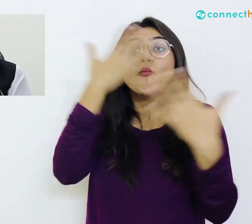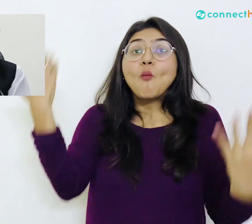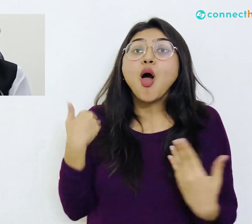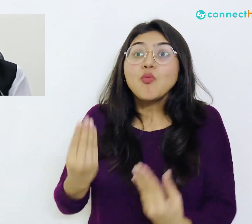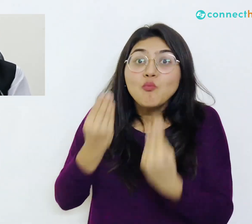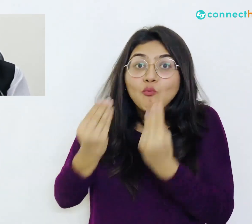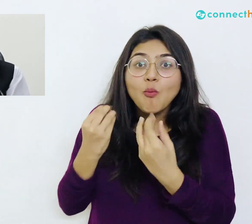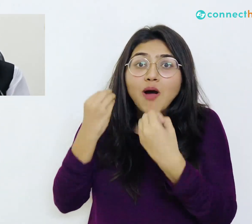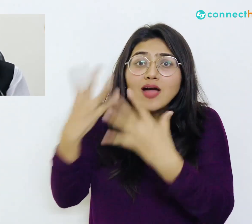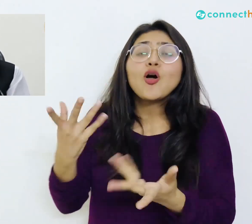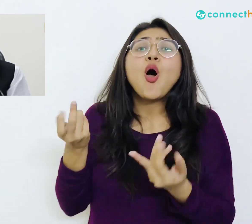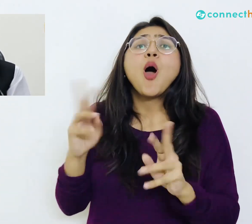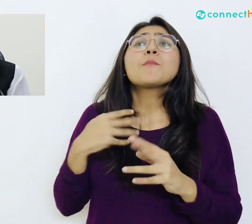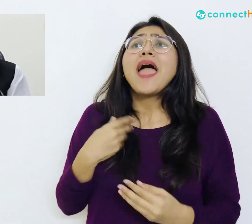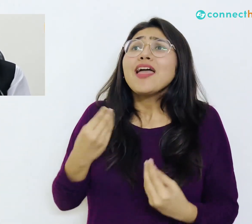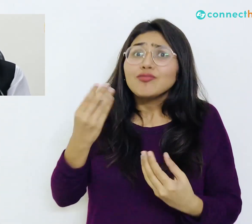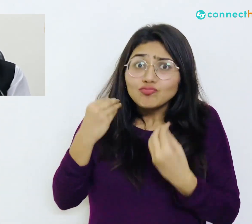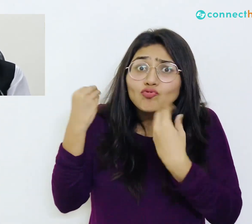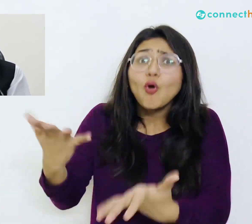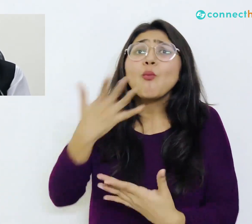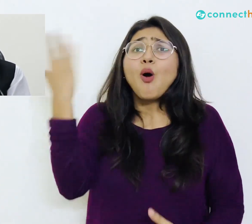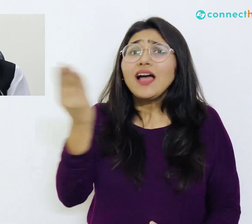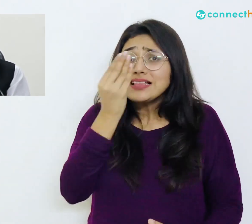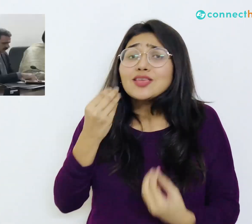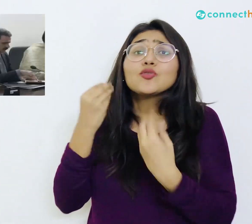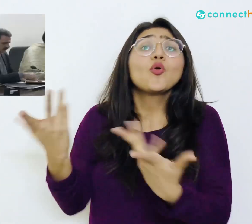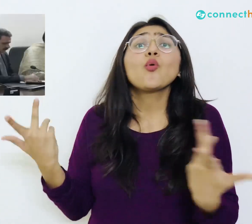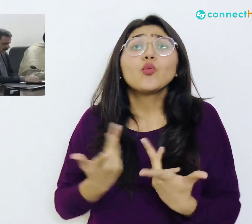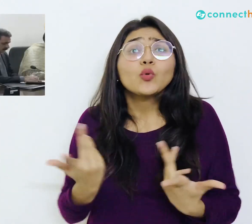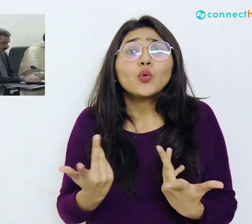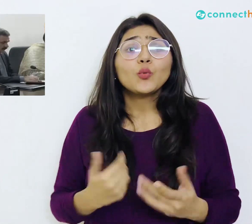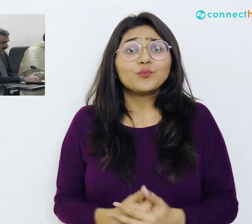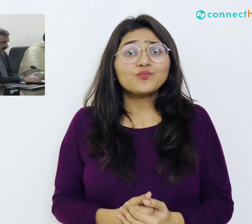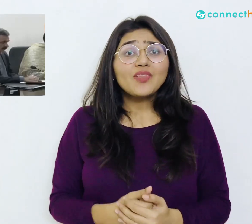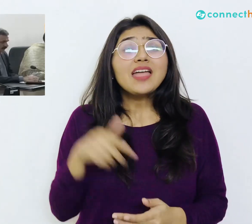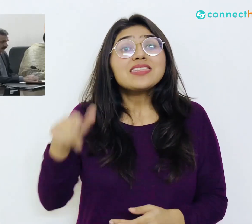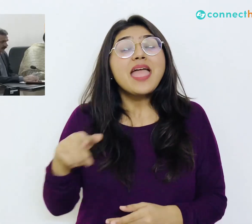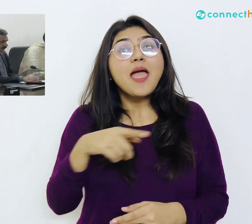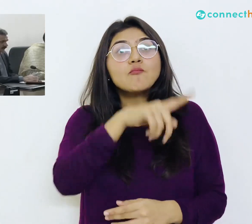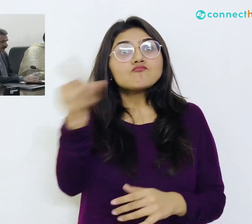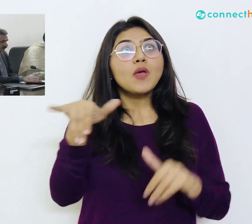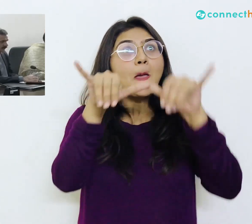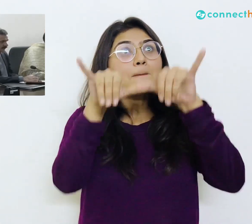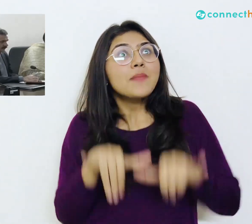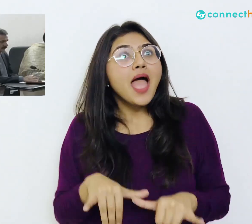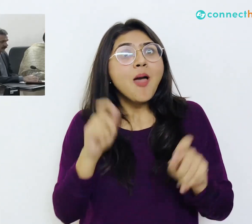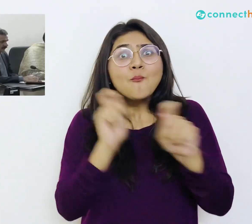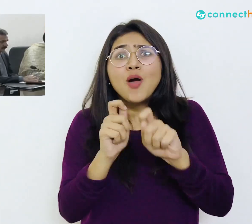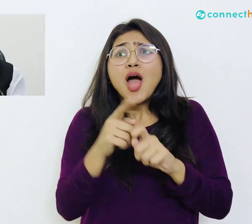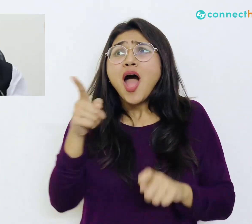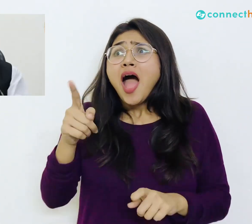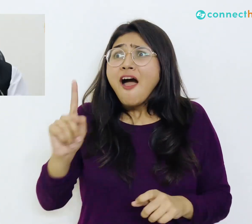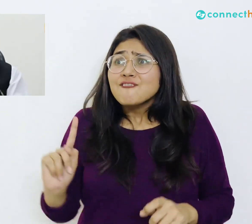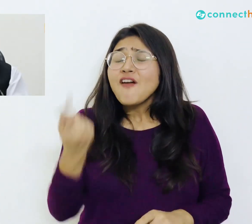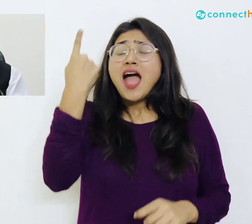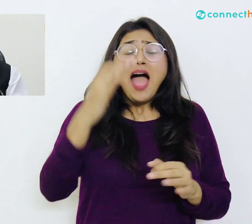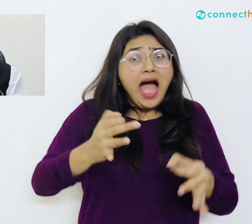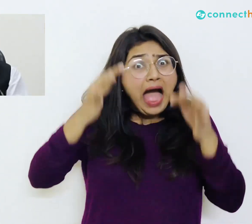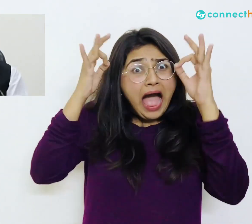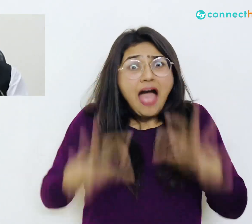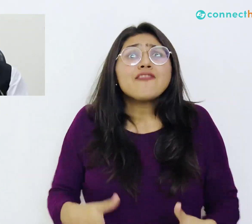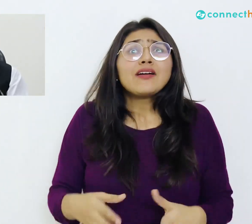کو خاص طور پہ اس لیے مبارک دیتا ہوں اور خراج تحسین اس لیے پیش کرتا ہوں کہ